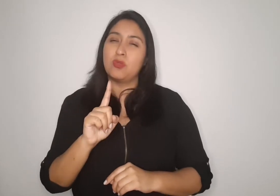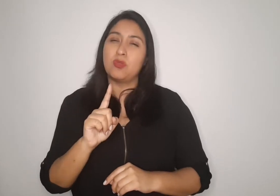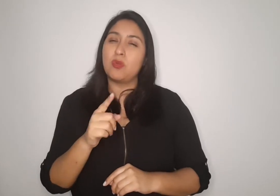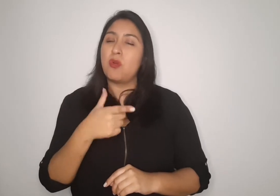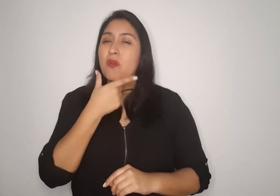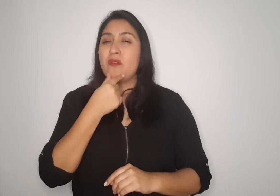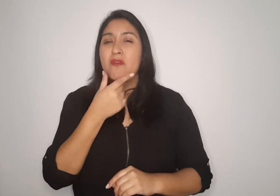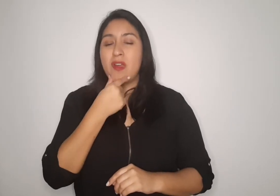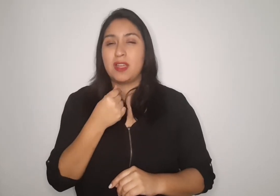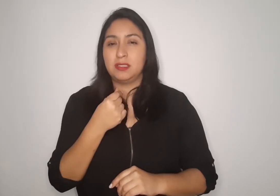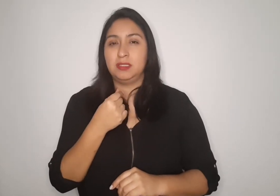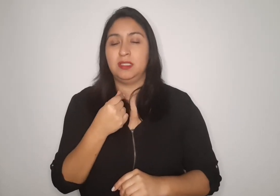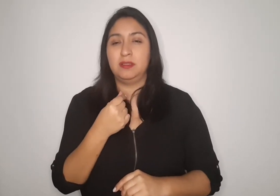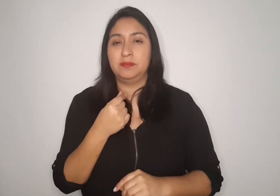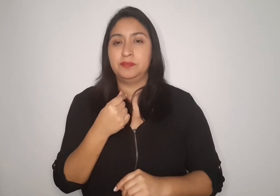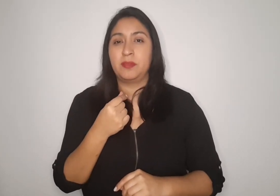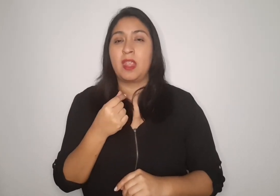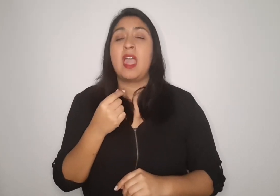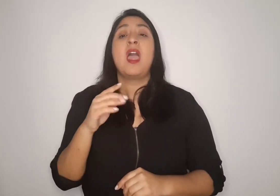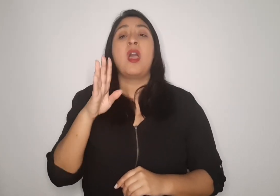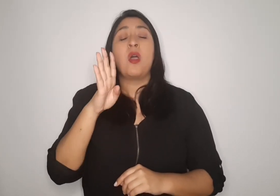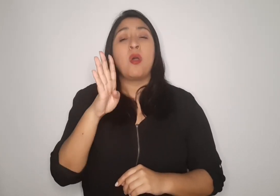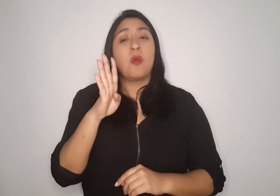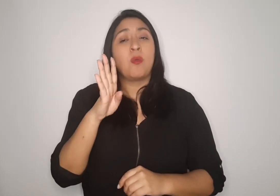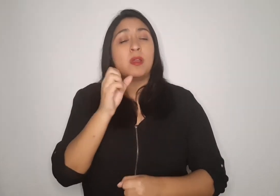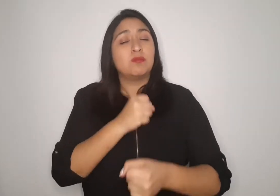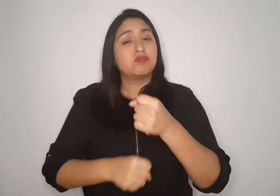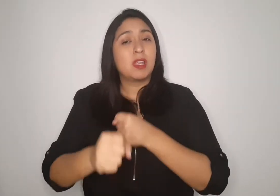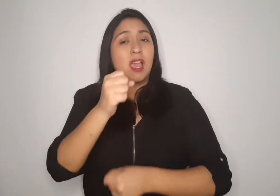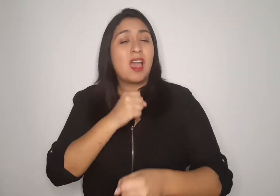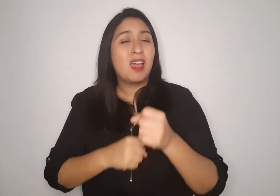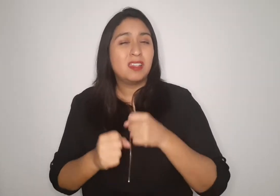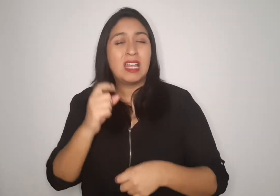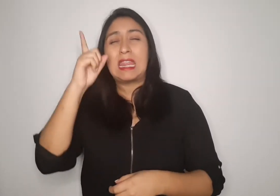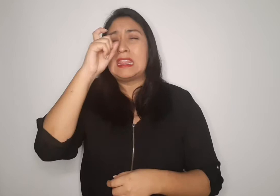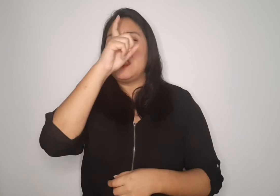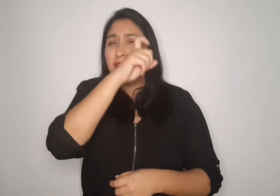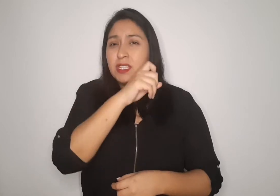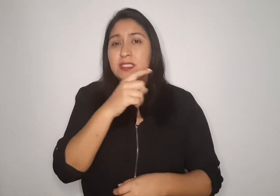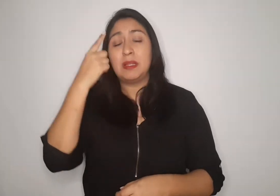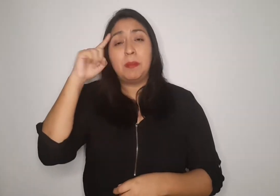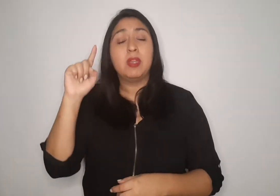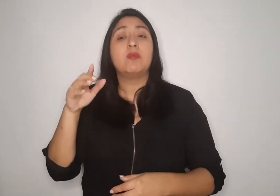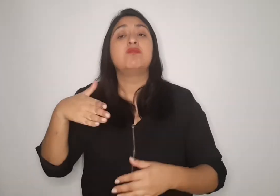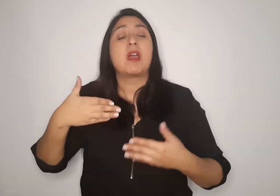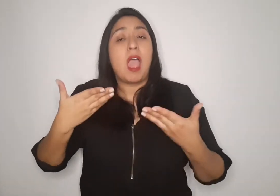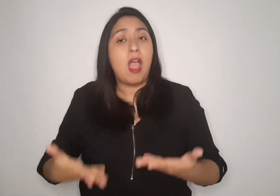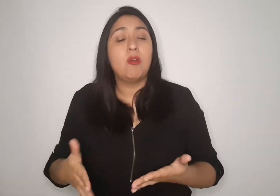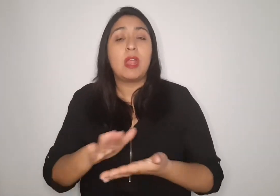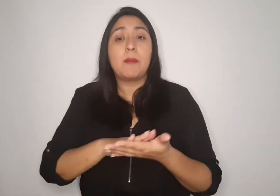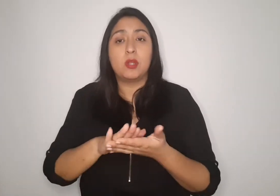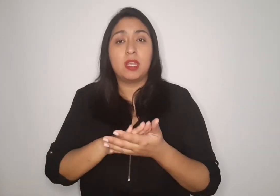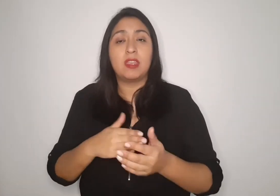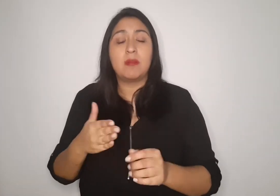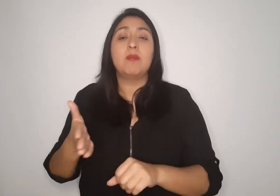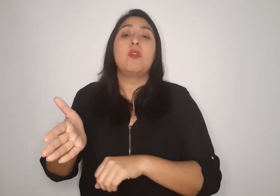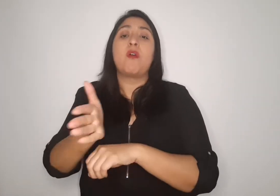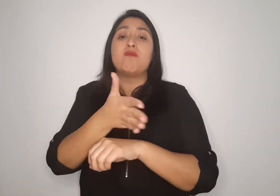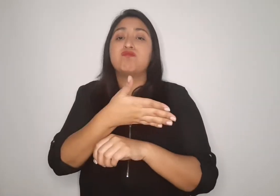atrás. Ahora la bandera mapuche, por ejemplo, la vemos constantemente en todas partes, es